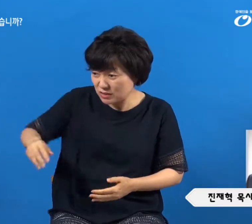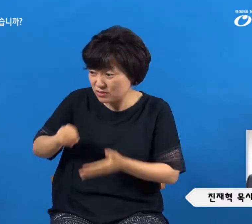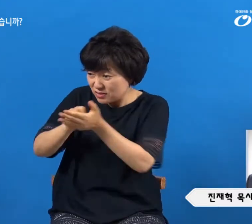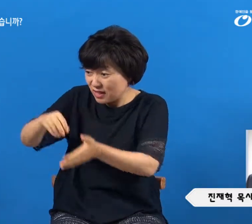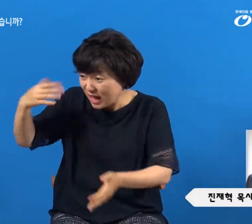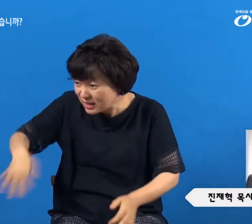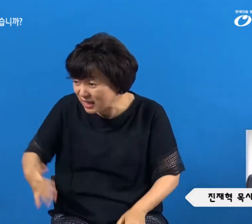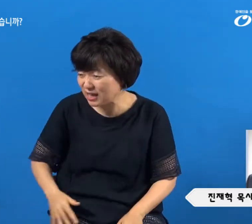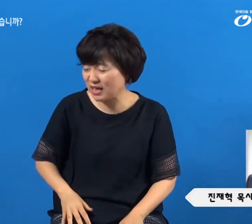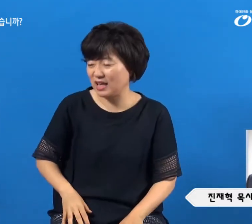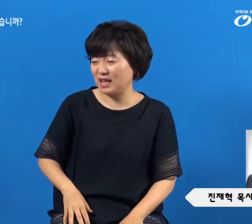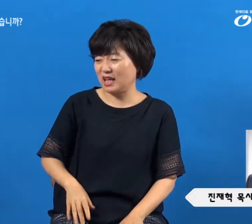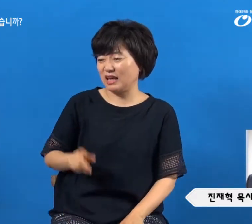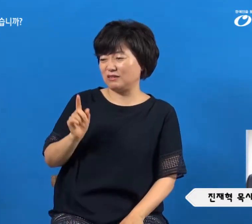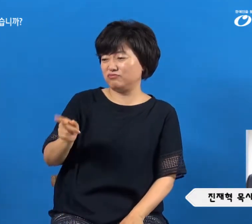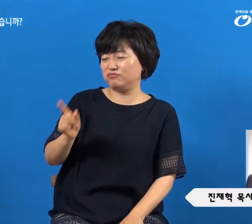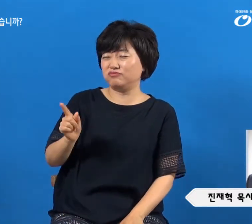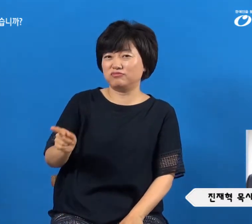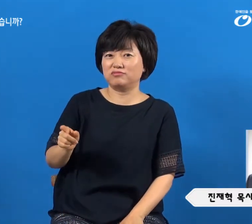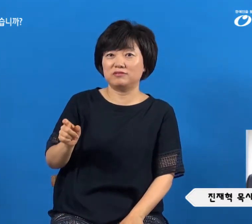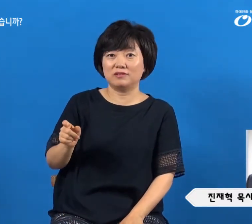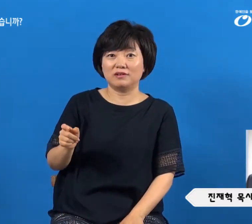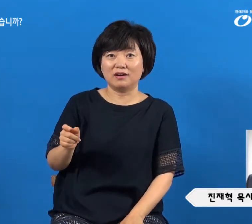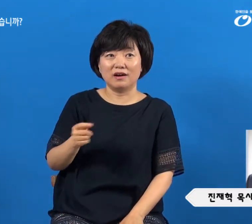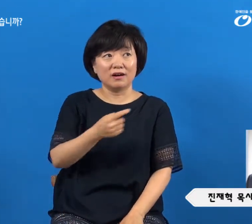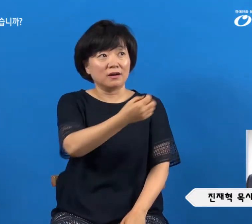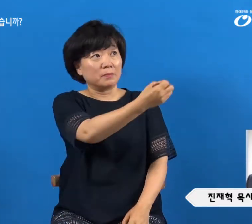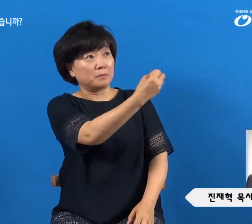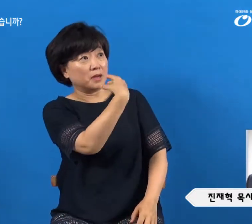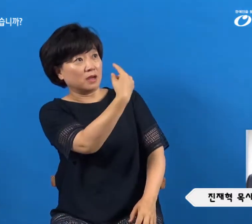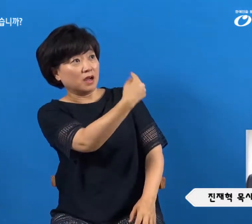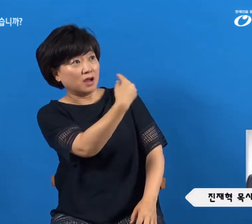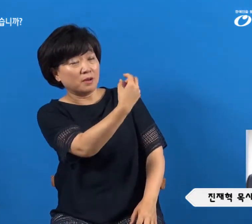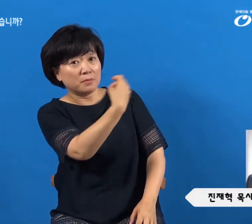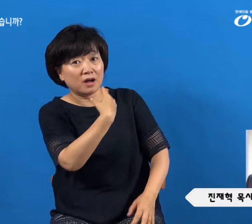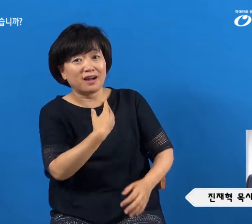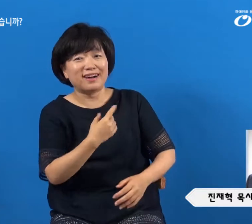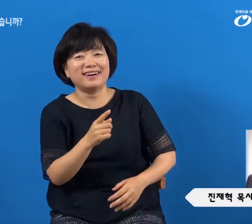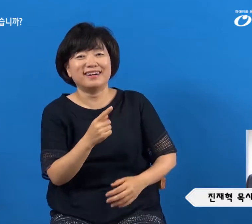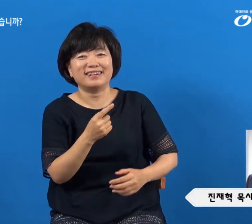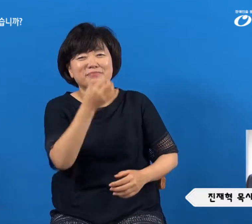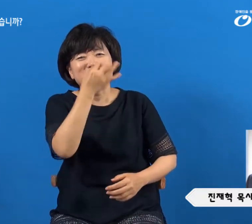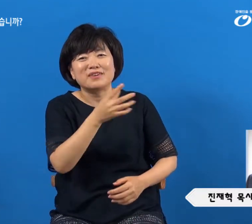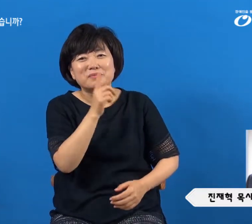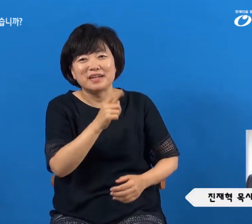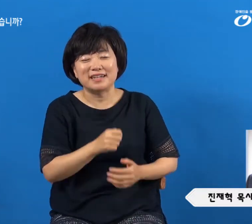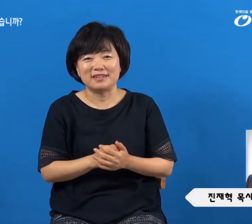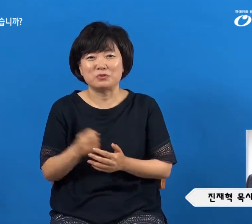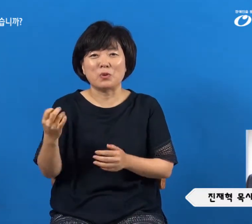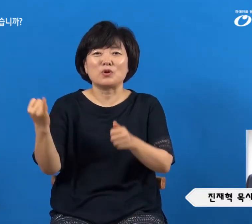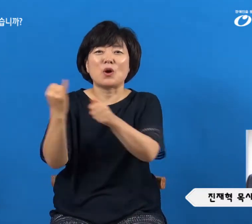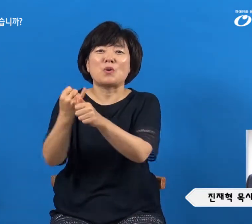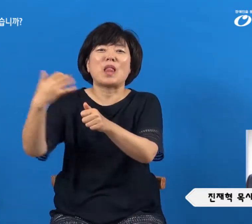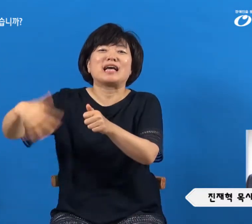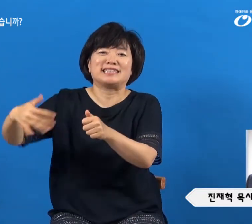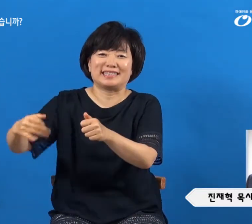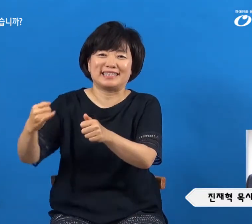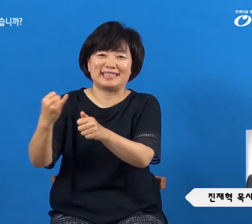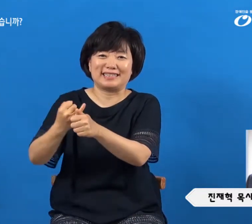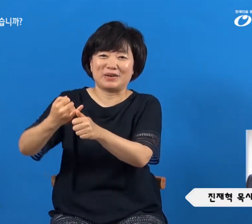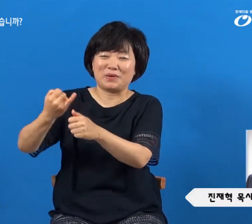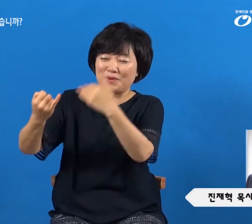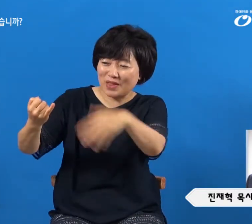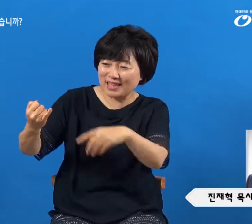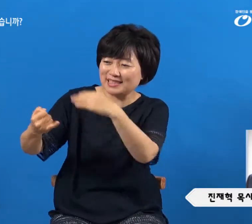물으면 너무너무 힘들다고 합니다. 결혼 안 한 분도 마찬가지입니다. 아직도